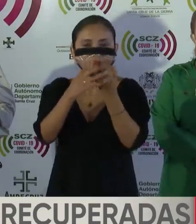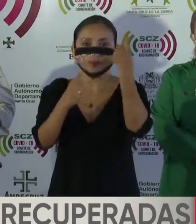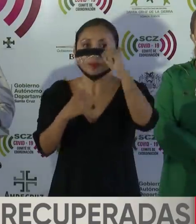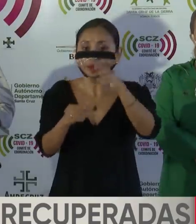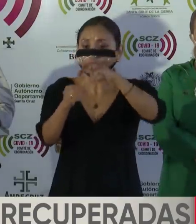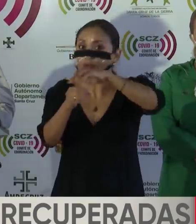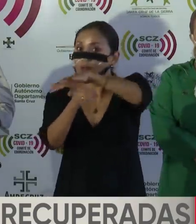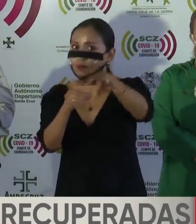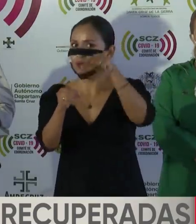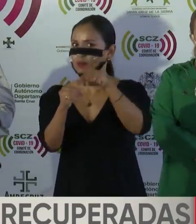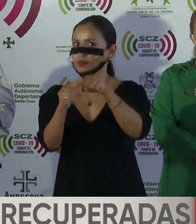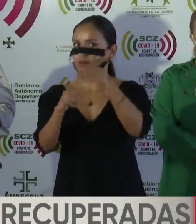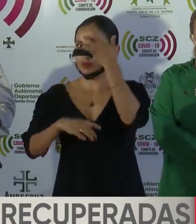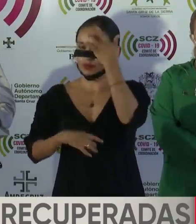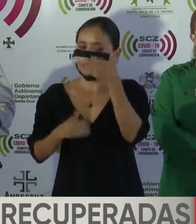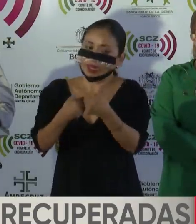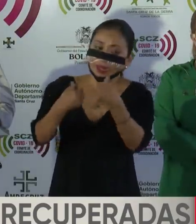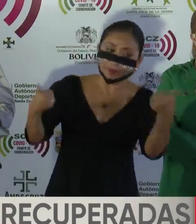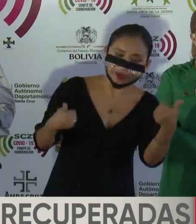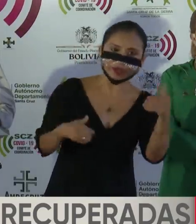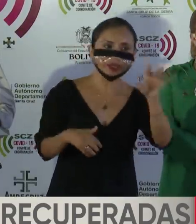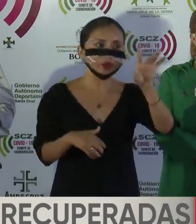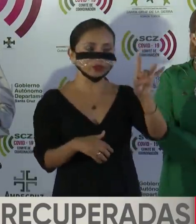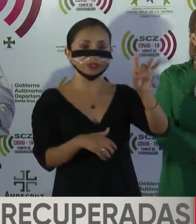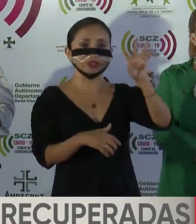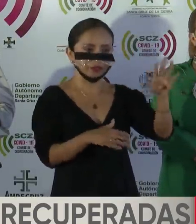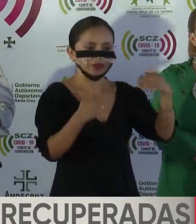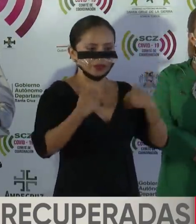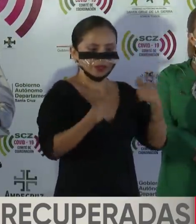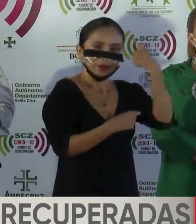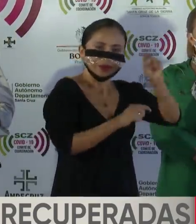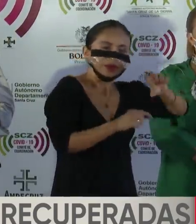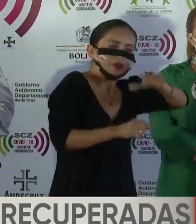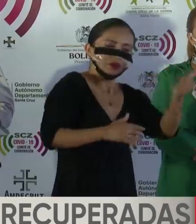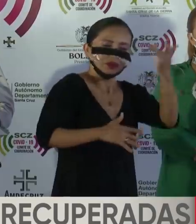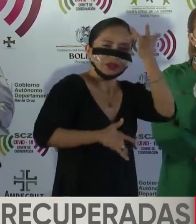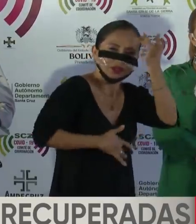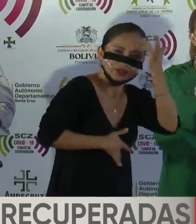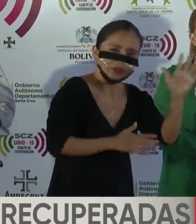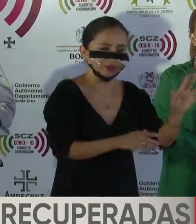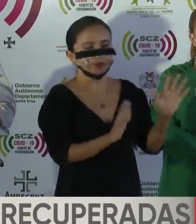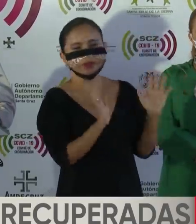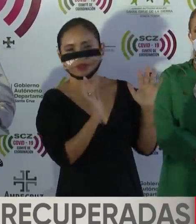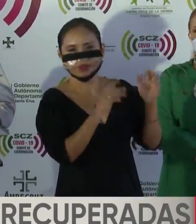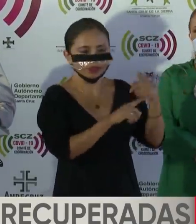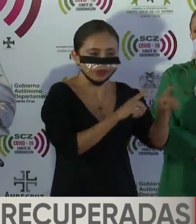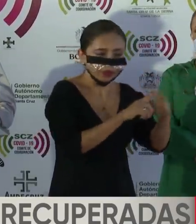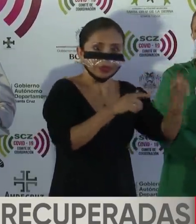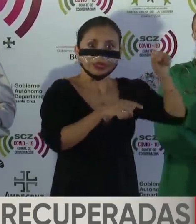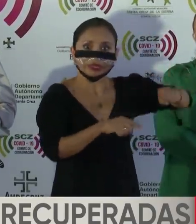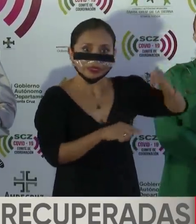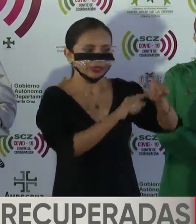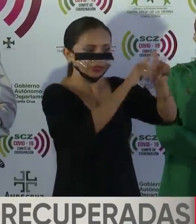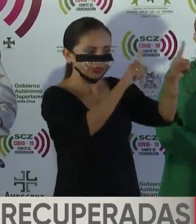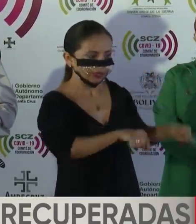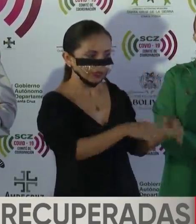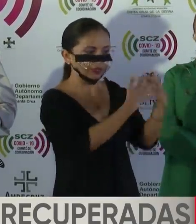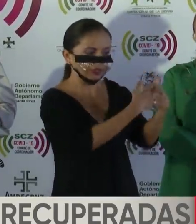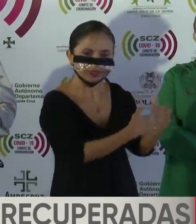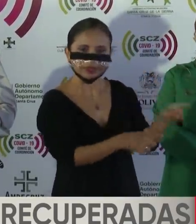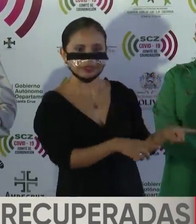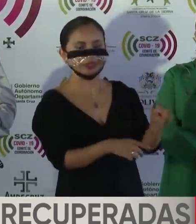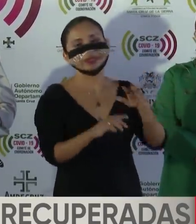el COVID, muy aparte de las 84 unidades de terapia intensiva que tiene el sistema público